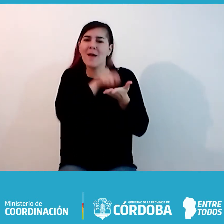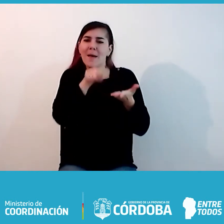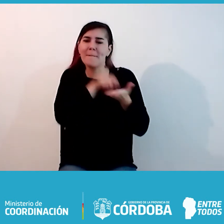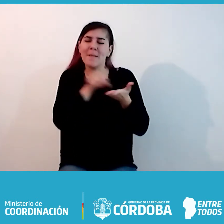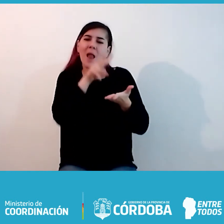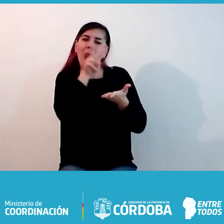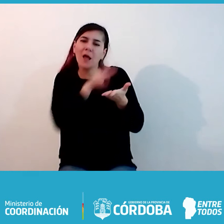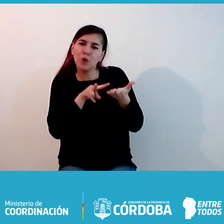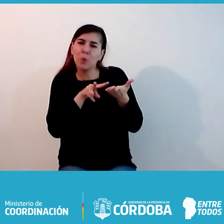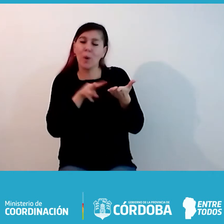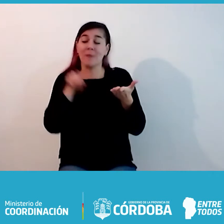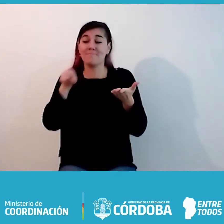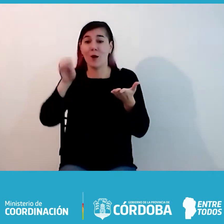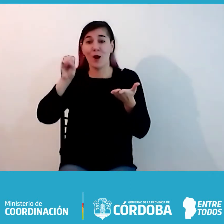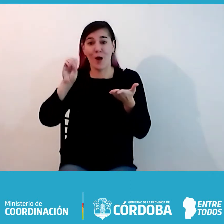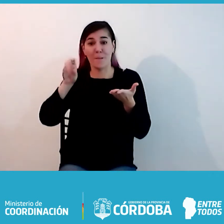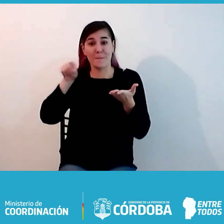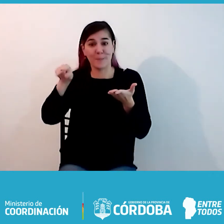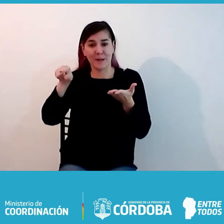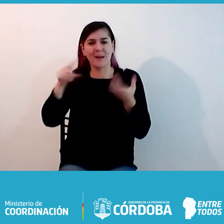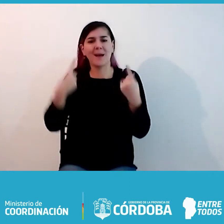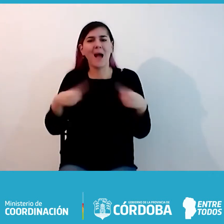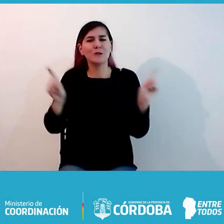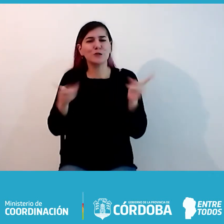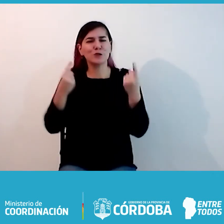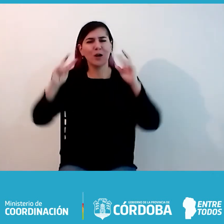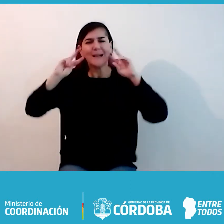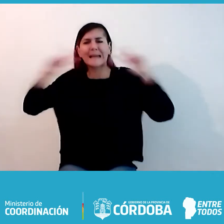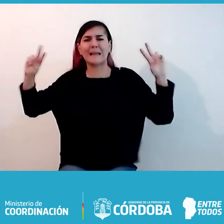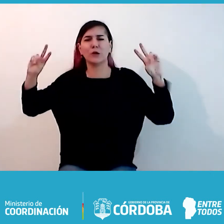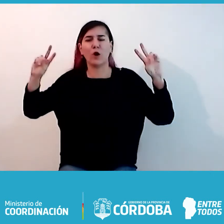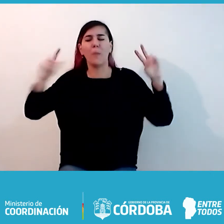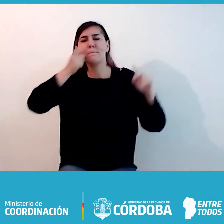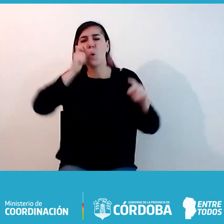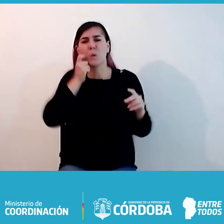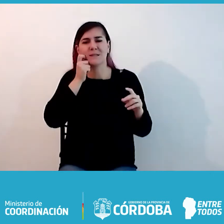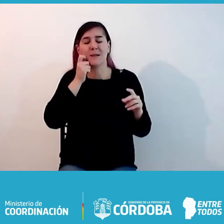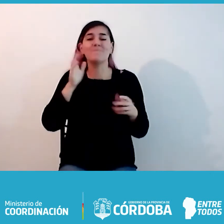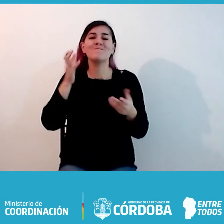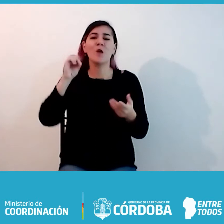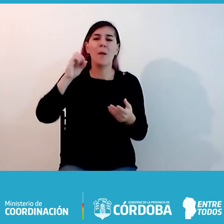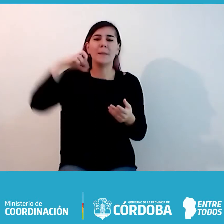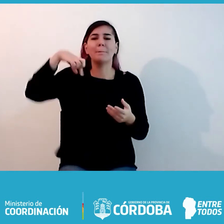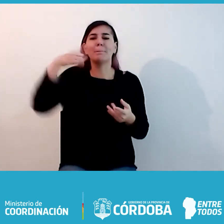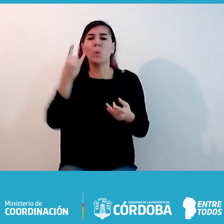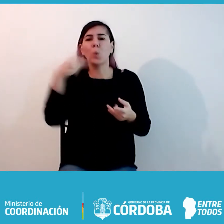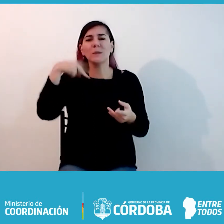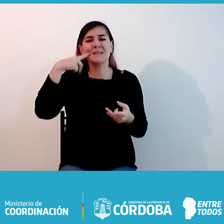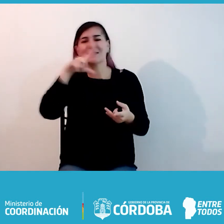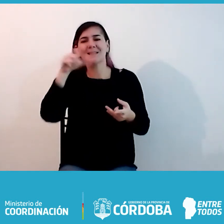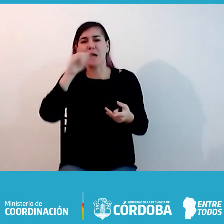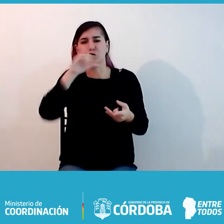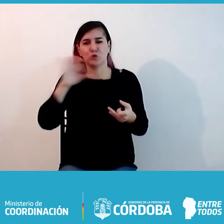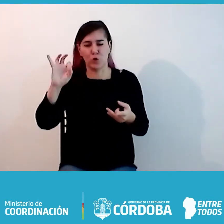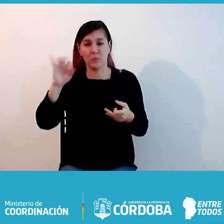da lectura y que él nomina Canción Grito de Punilla, o mejor dicho, Punillazo. Vine a solicitar la